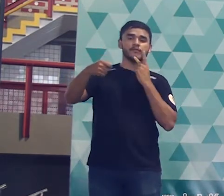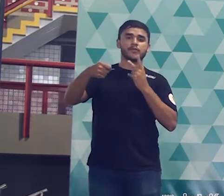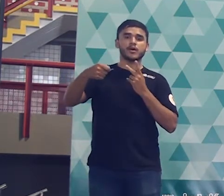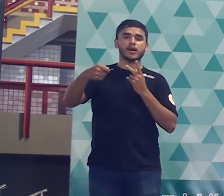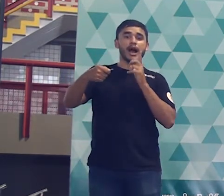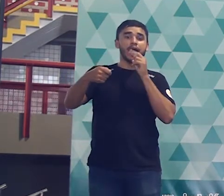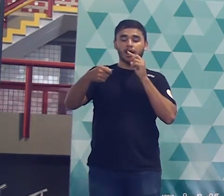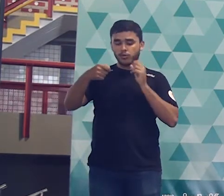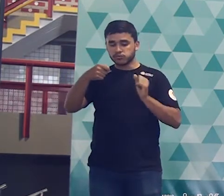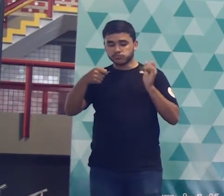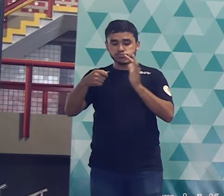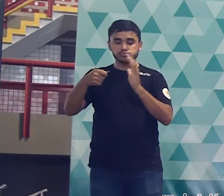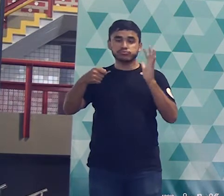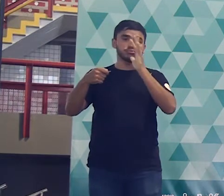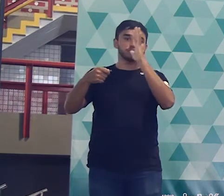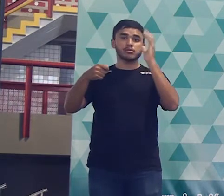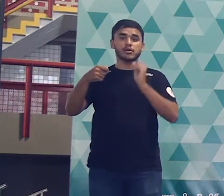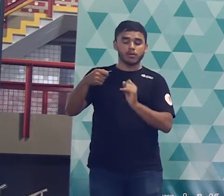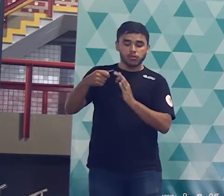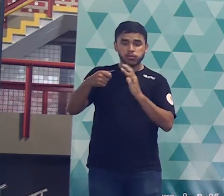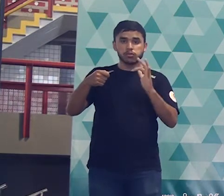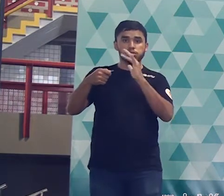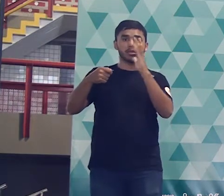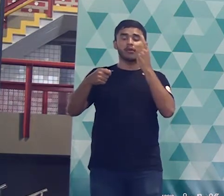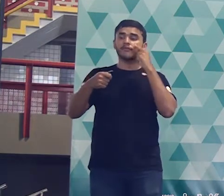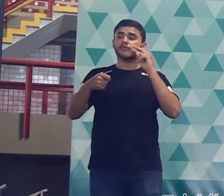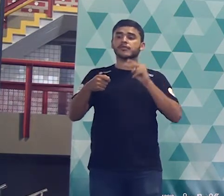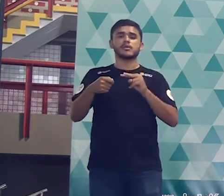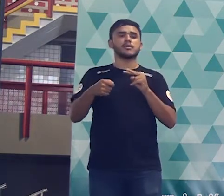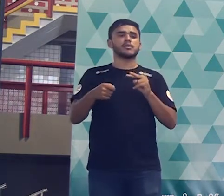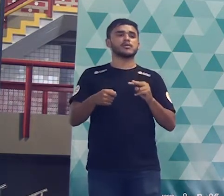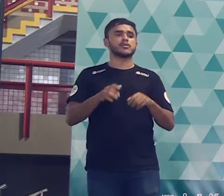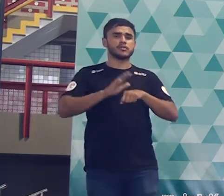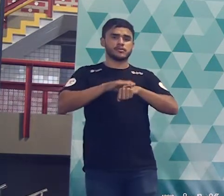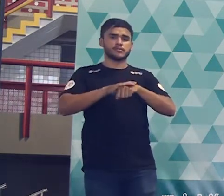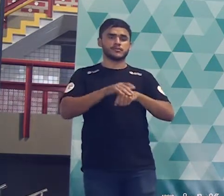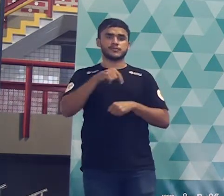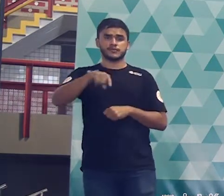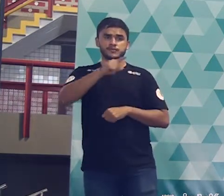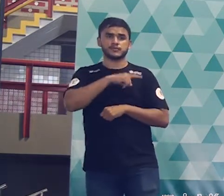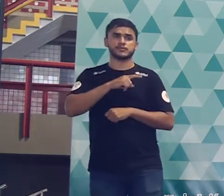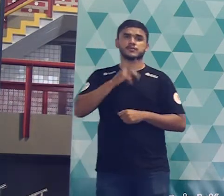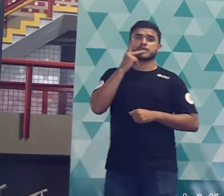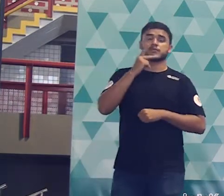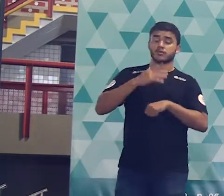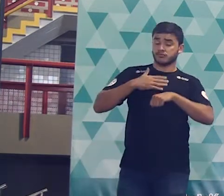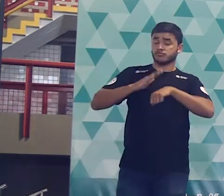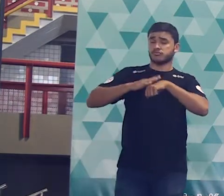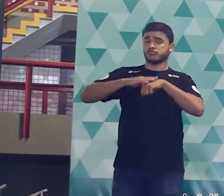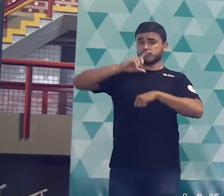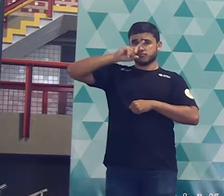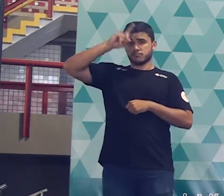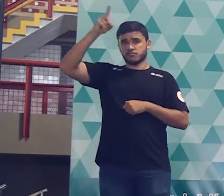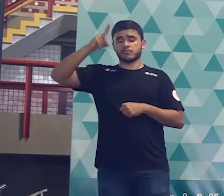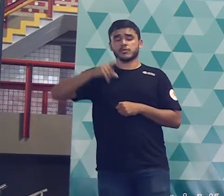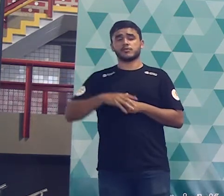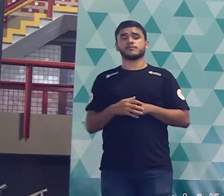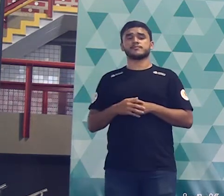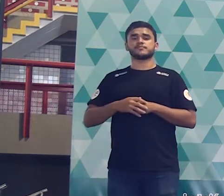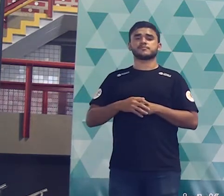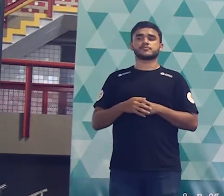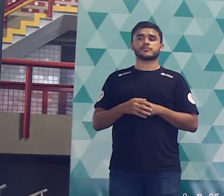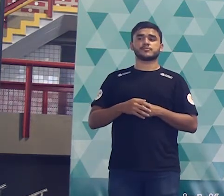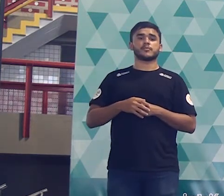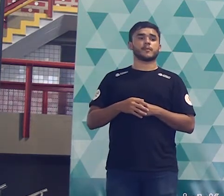água evapora. Quando a água evapora, eu não sei se vocês já tiveram essa ideia brilhante. Eu já tive. Olha que ideia brilhante a